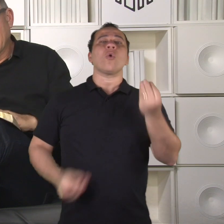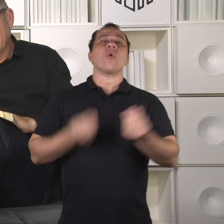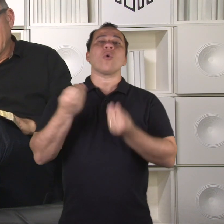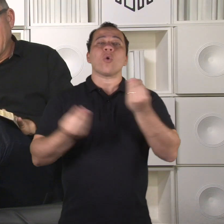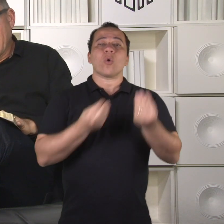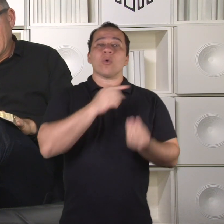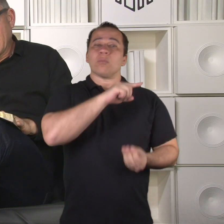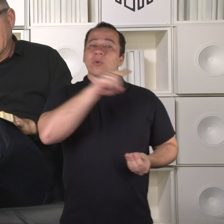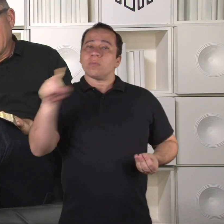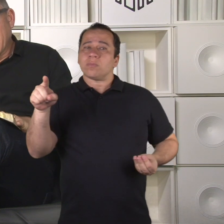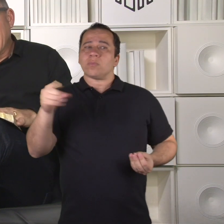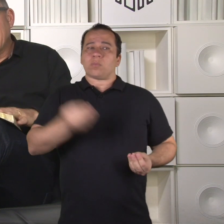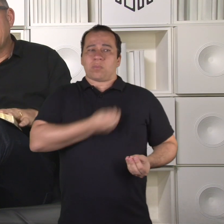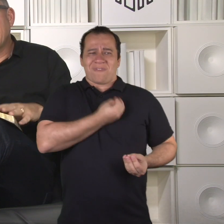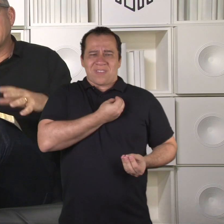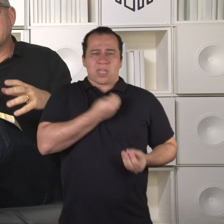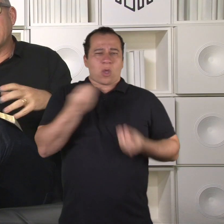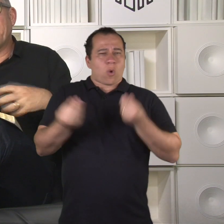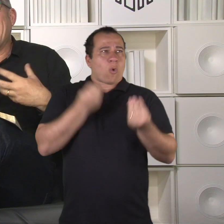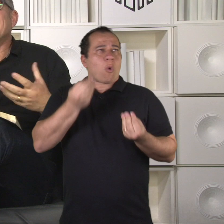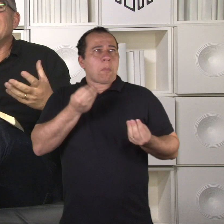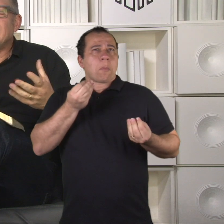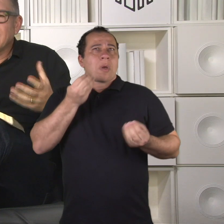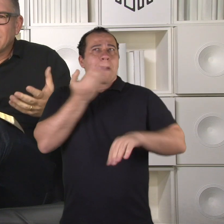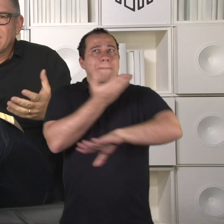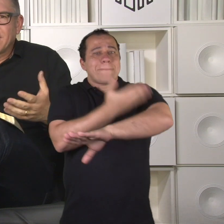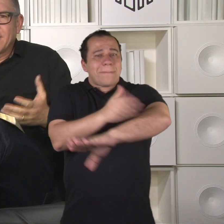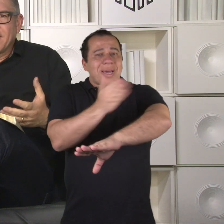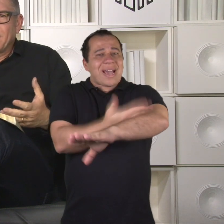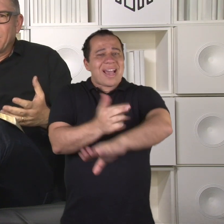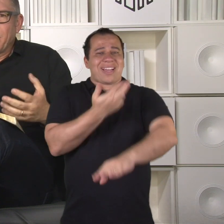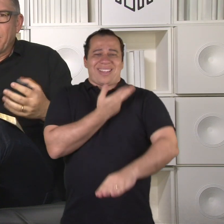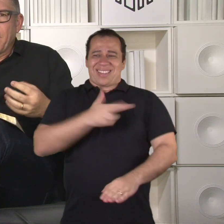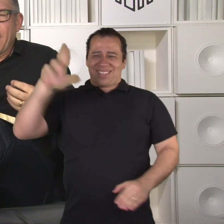você? Como que a religião te pesa?